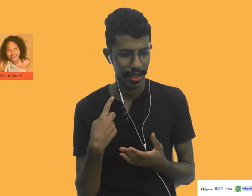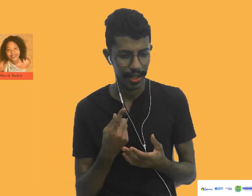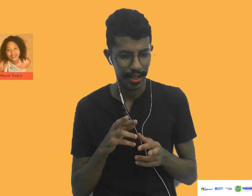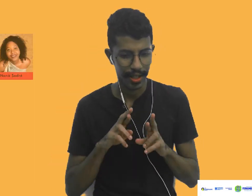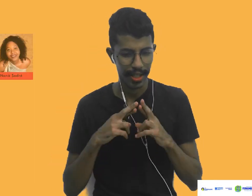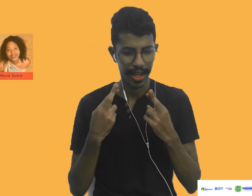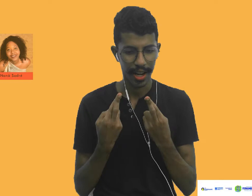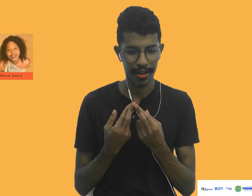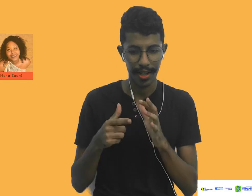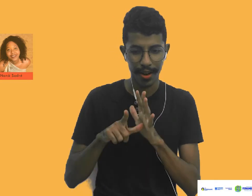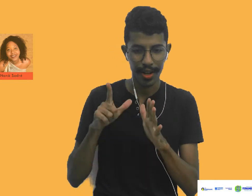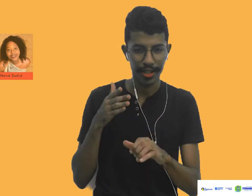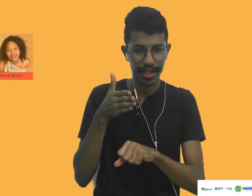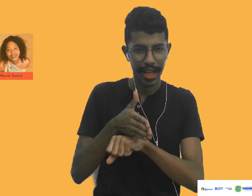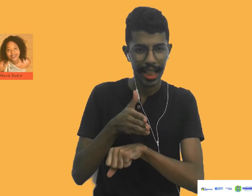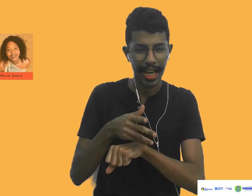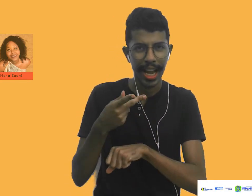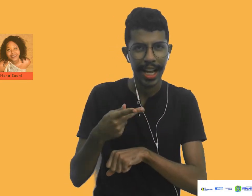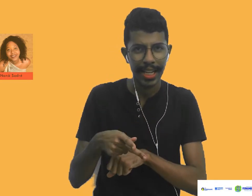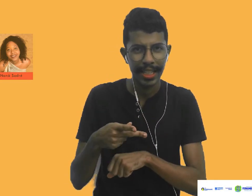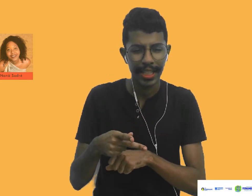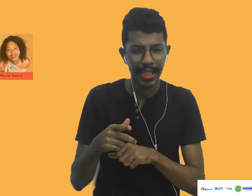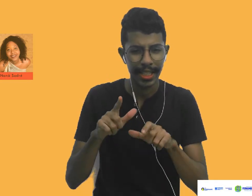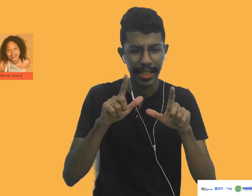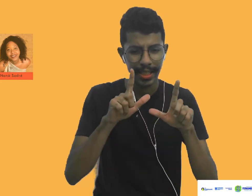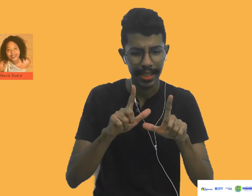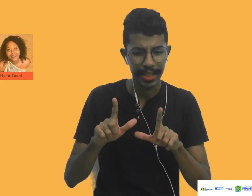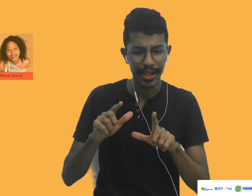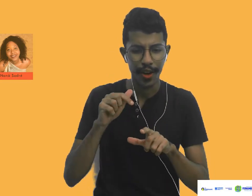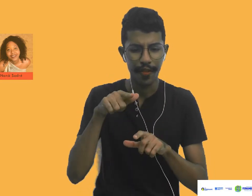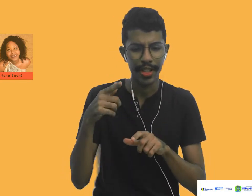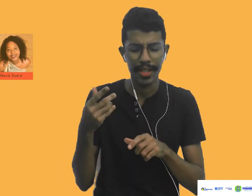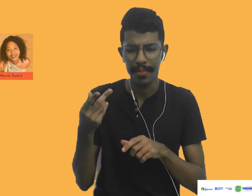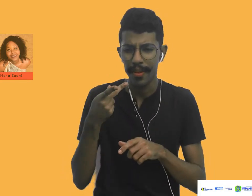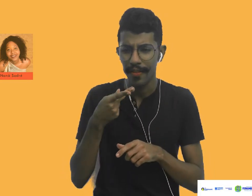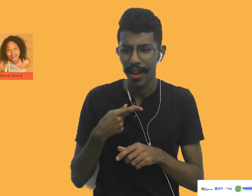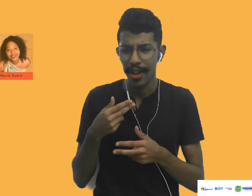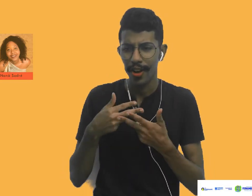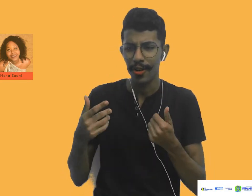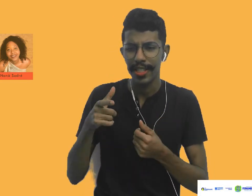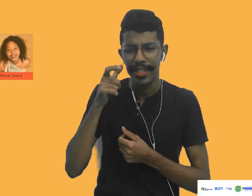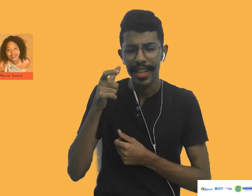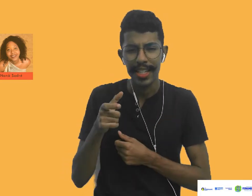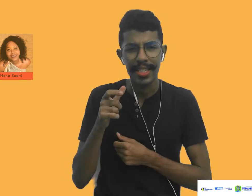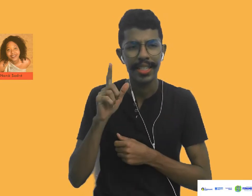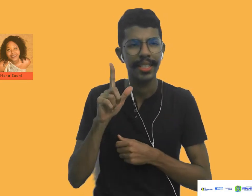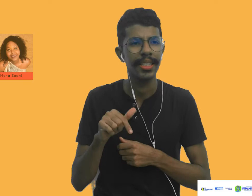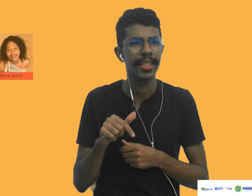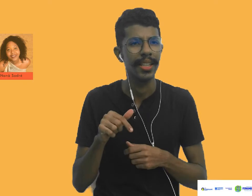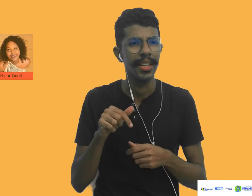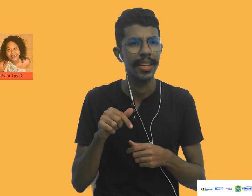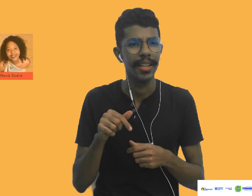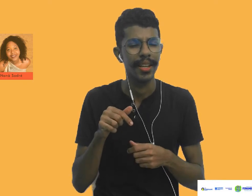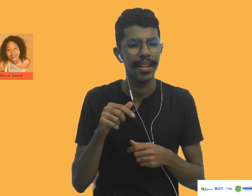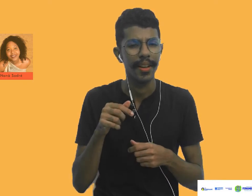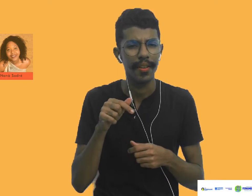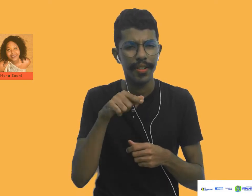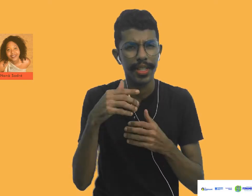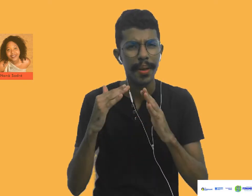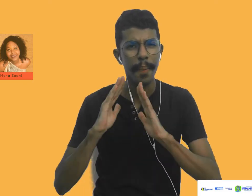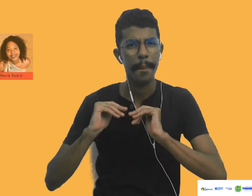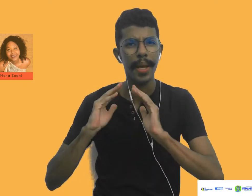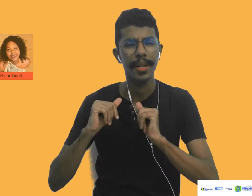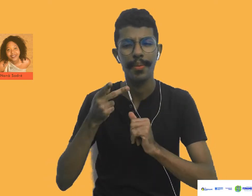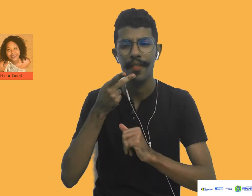você na nossa reuniãozinha antes de entrar aqui, você falou uma coisa muito interessante. Você disse, ai,